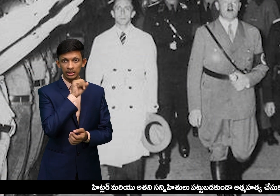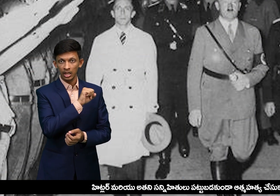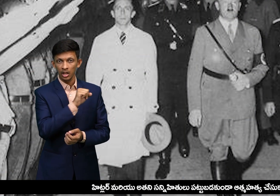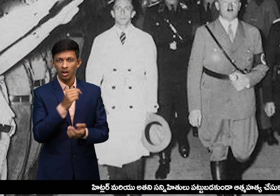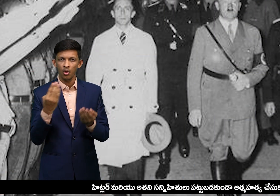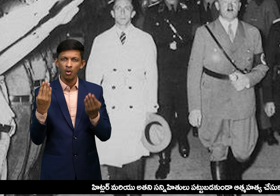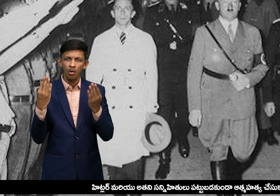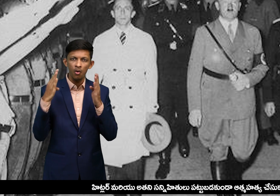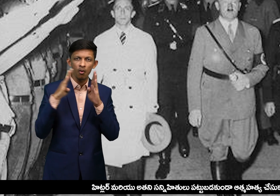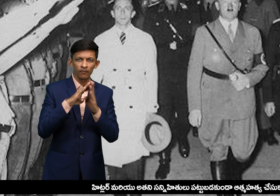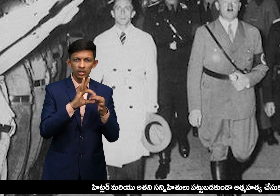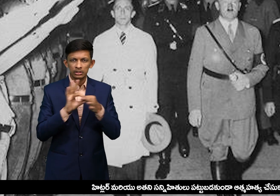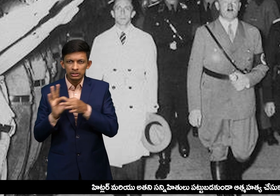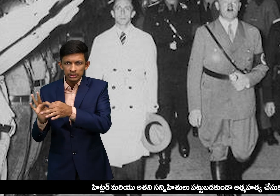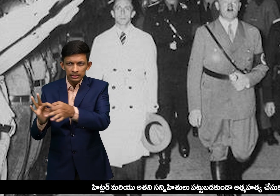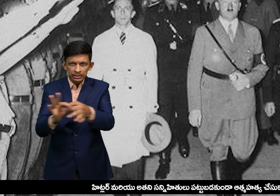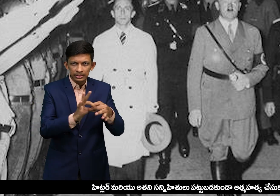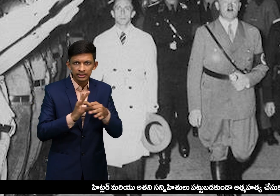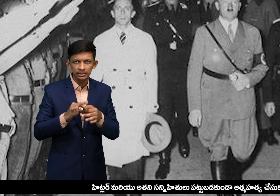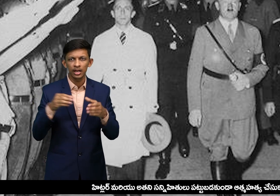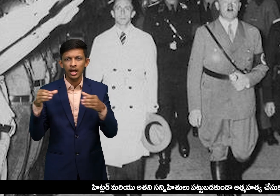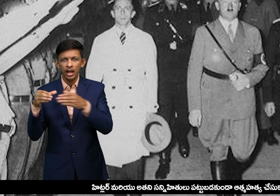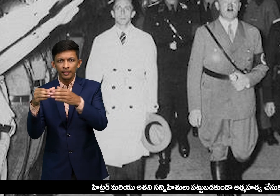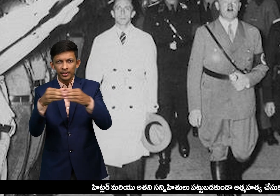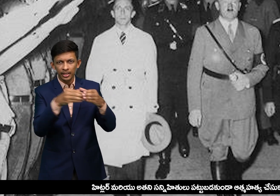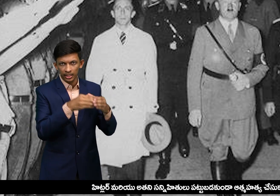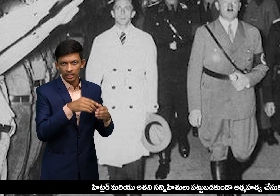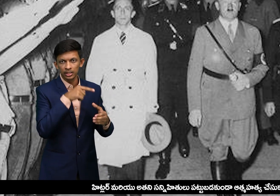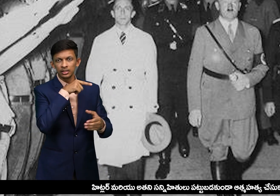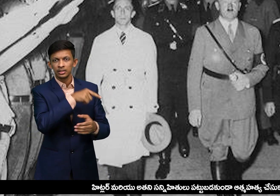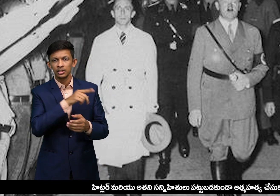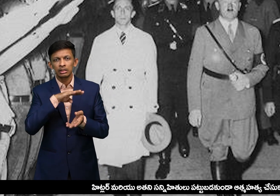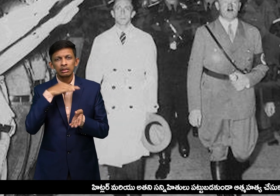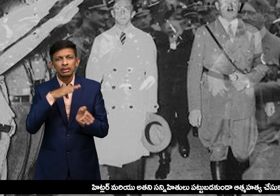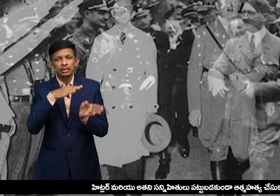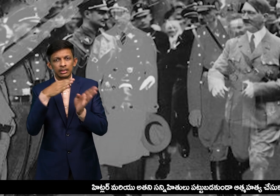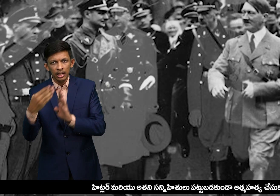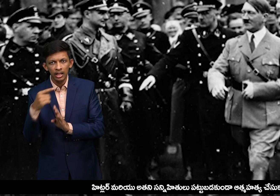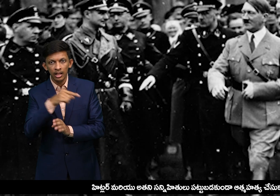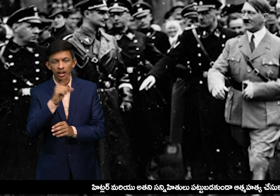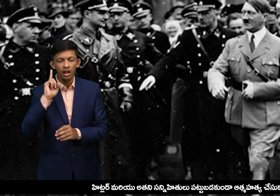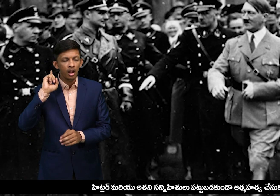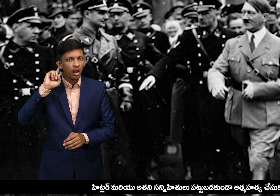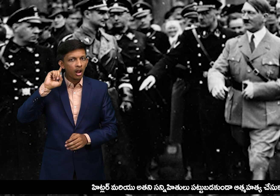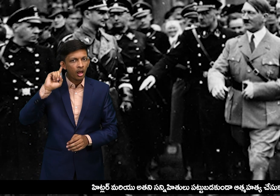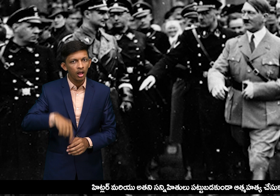హిట్లర్ మరియు అతని సన్నిహితులు పట్టుబడకుండా ఆత్మహత్య చేసుకున్నారు.